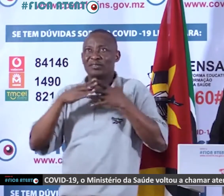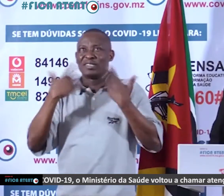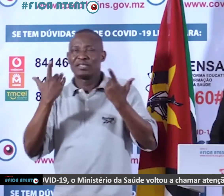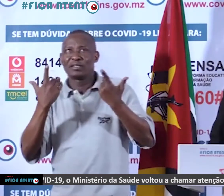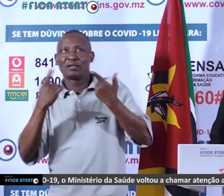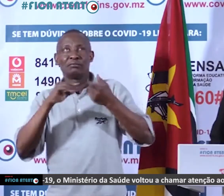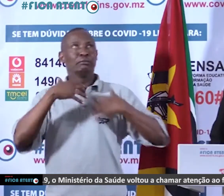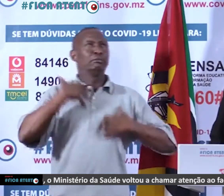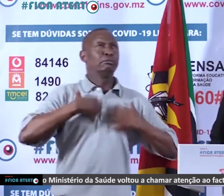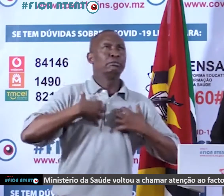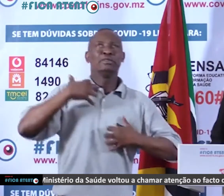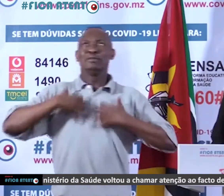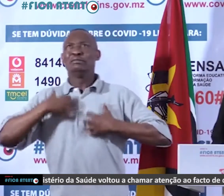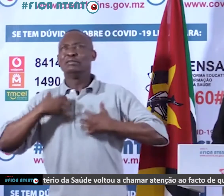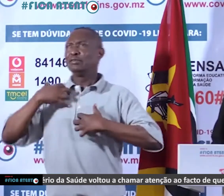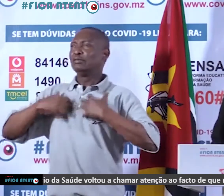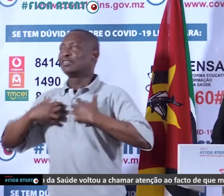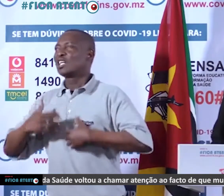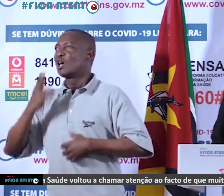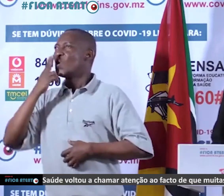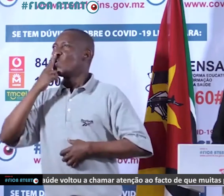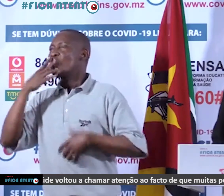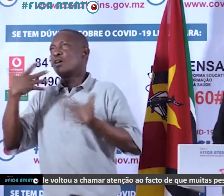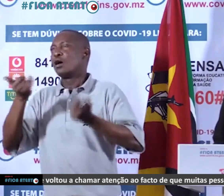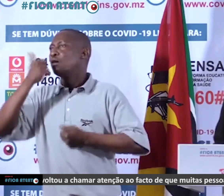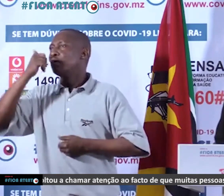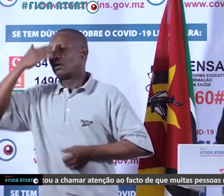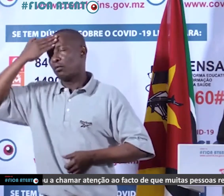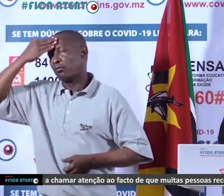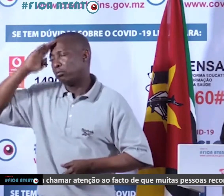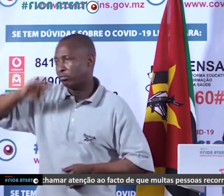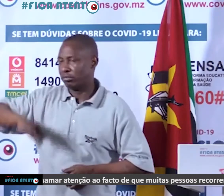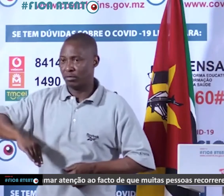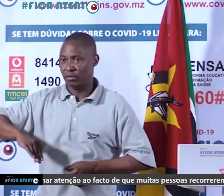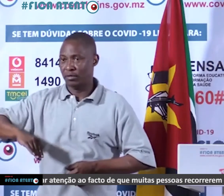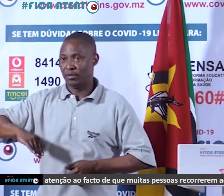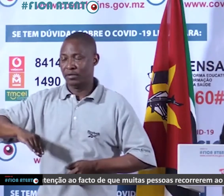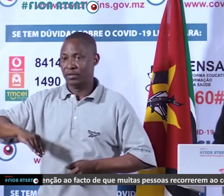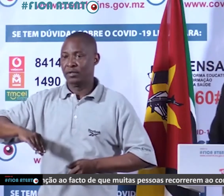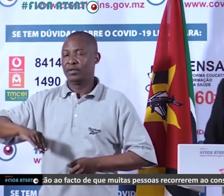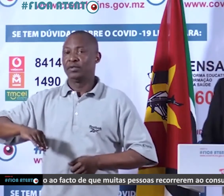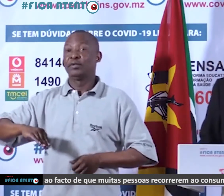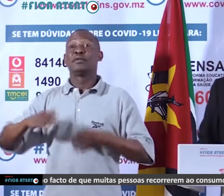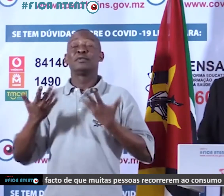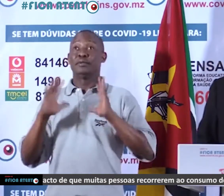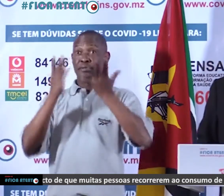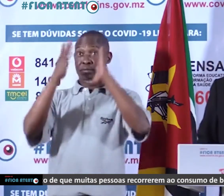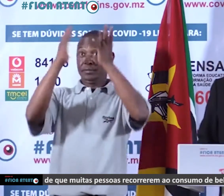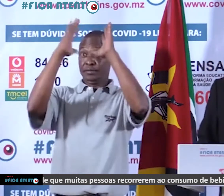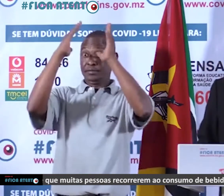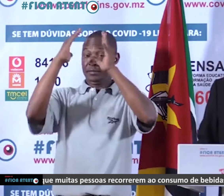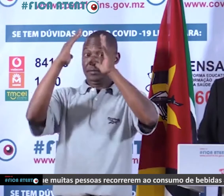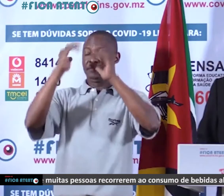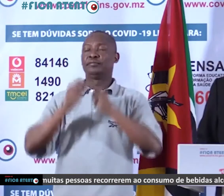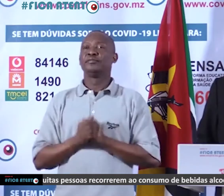algumas preocupações relativas a certas incertezas ou ansiedade que a vida do dia a dia nos